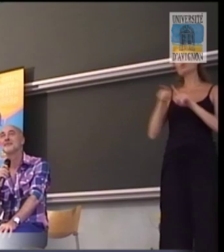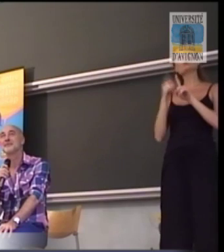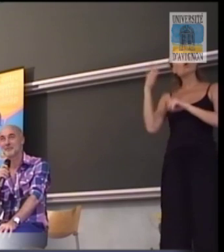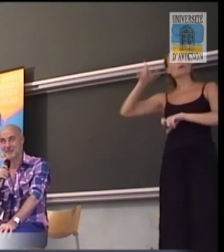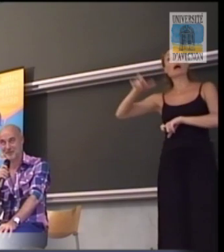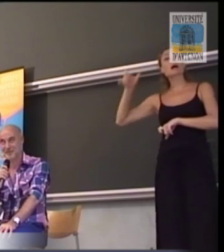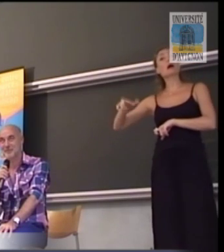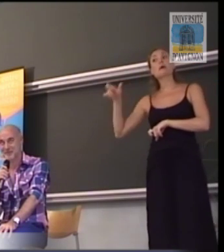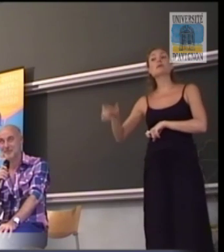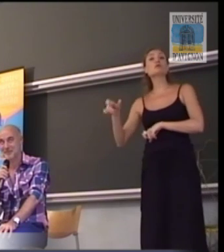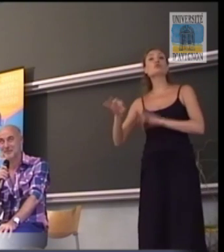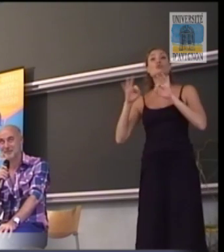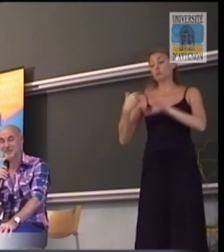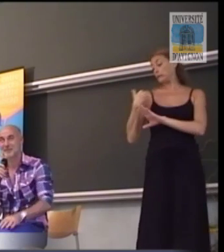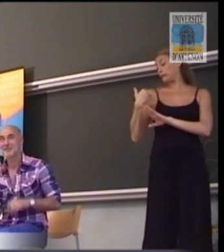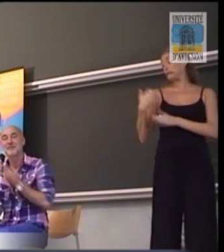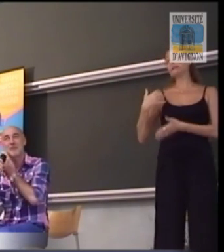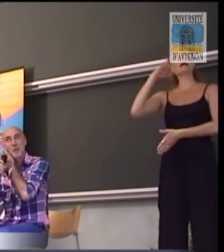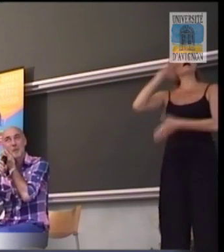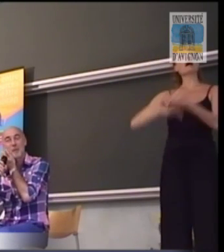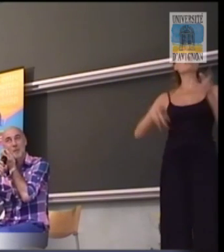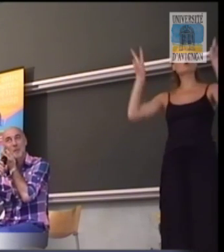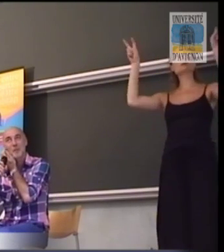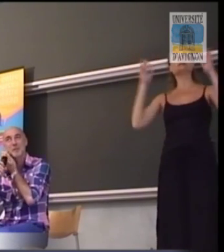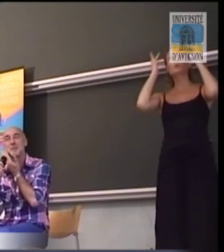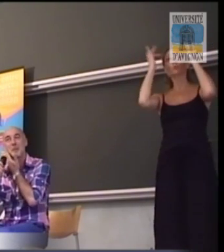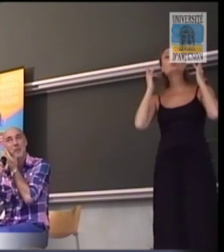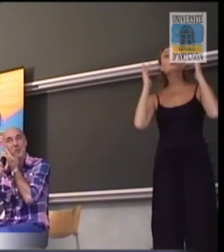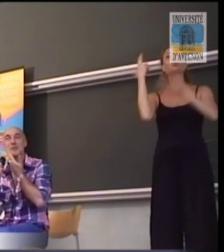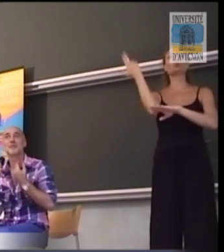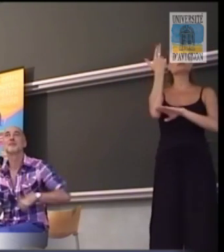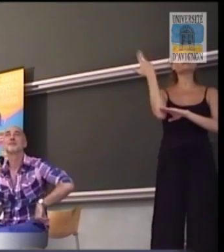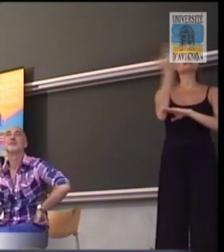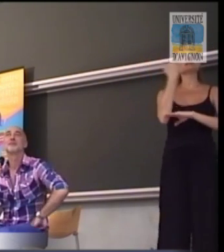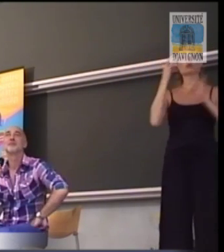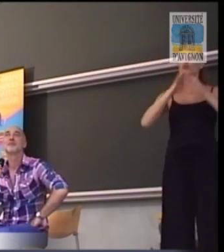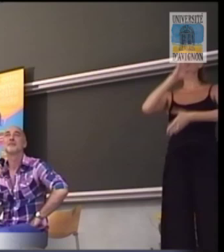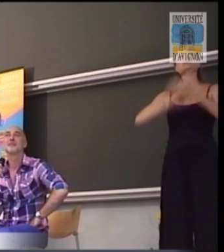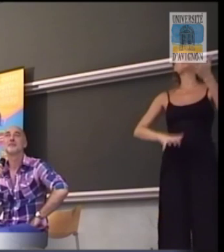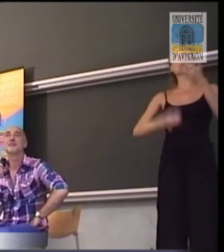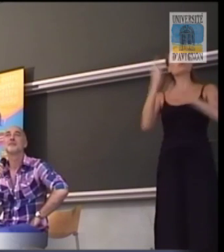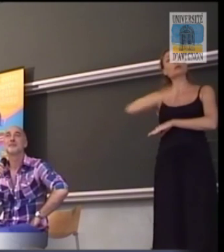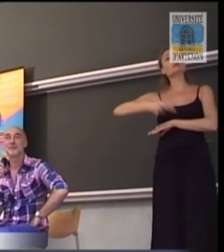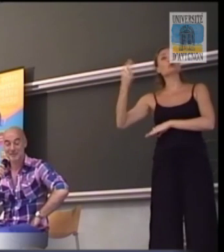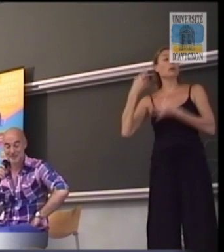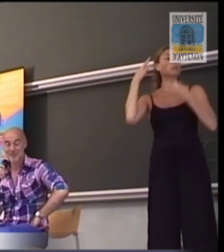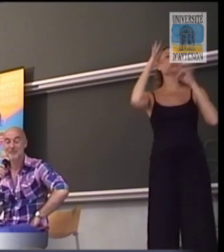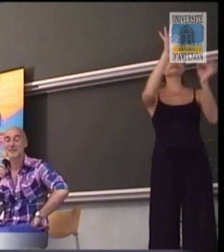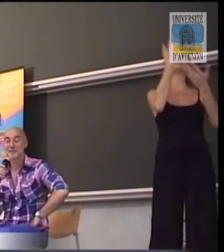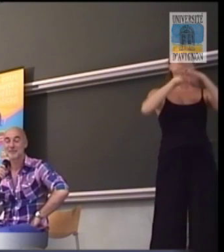certain nombre de propositions récemment dans un rapport qui s'appelle Culture Université, qui est un rapport national qu'on va remettre à la ministre de l'Enseignement supérieur, Valérie